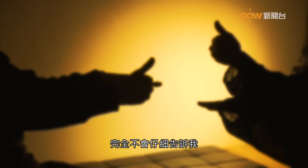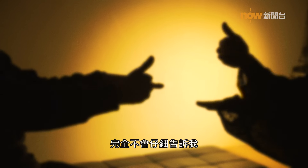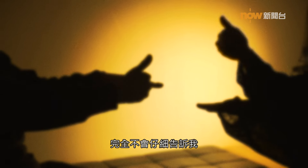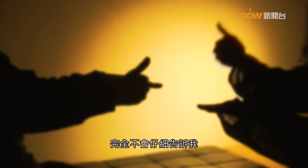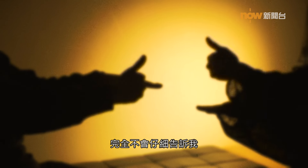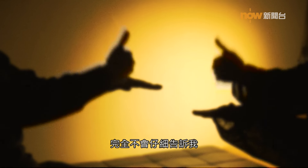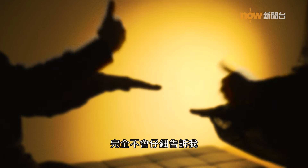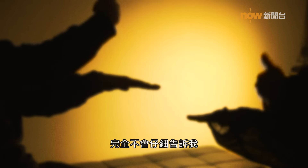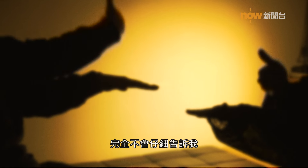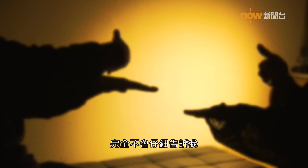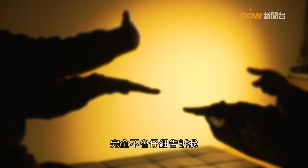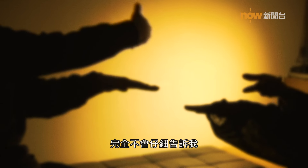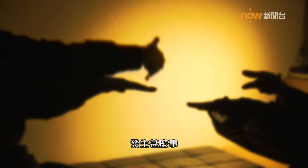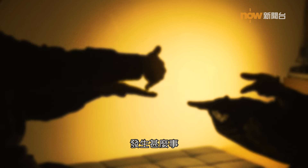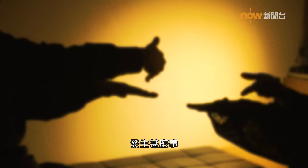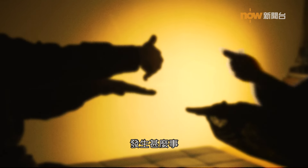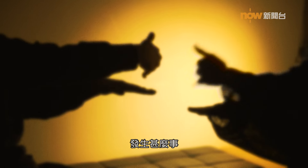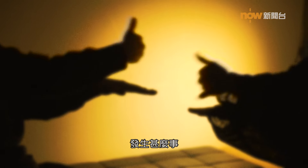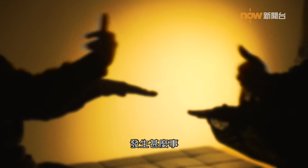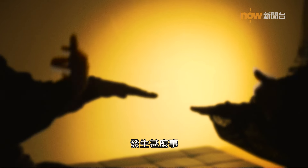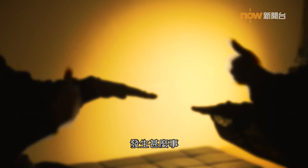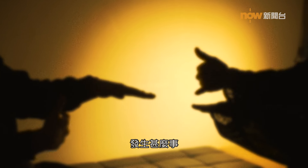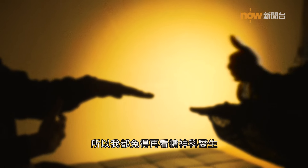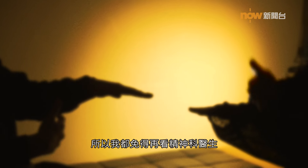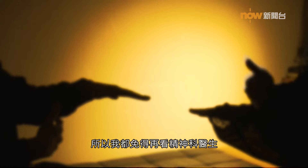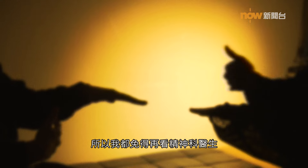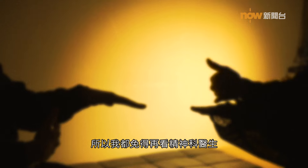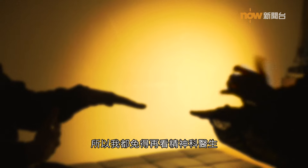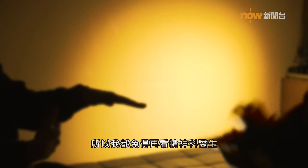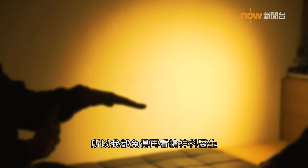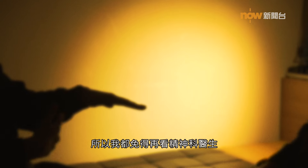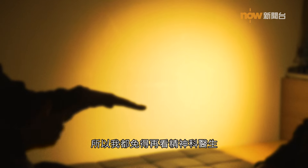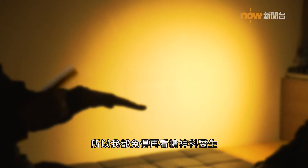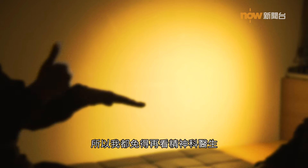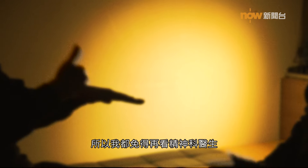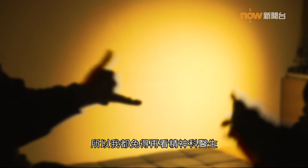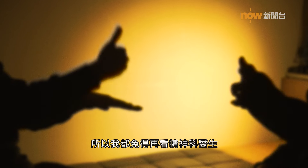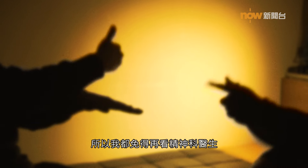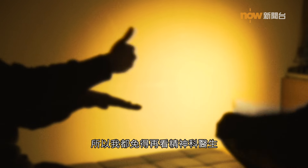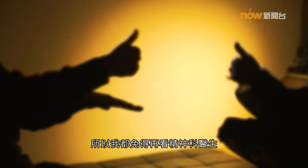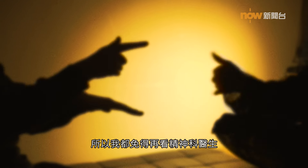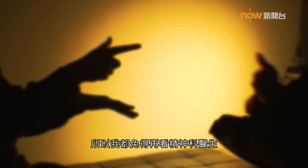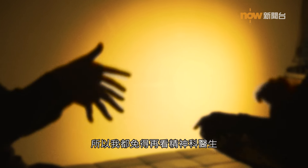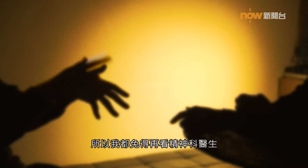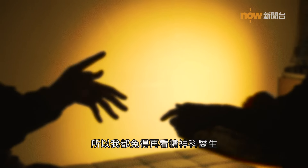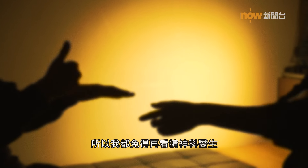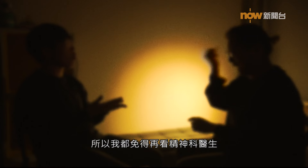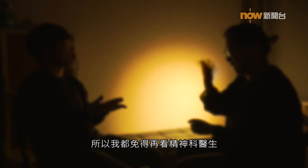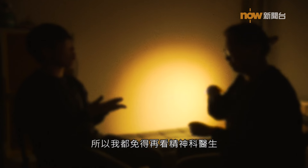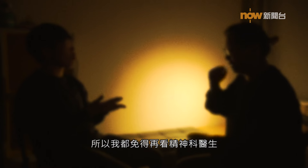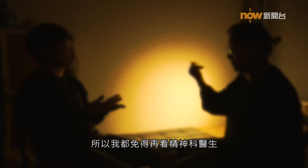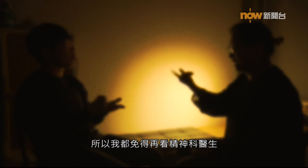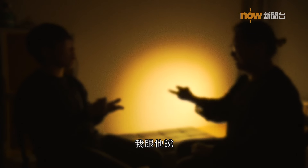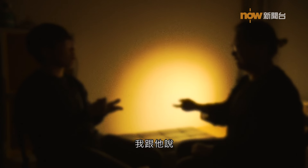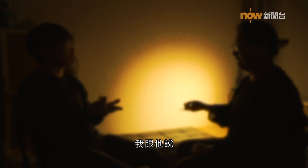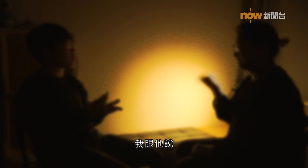再仔細去話俾我聽發生咩事。咁所以我都費事再去見精神科醫生噶啦。我同佢講